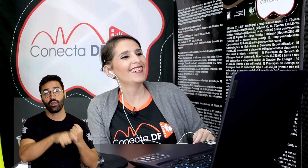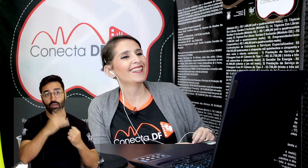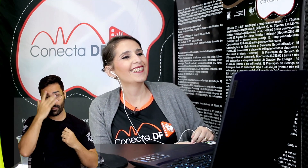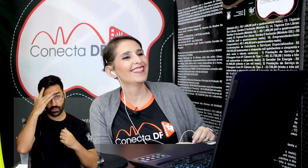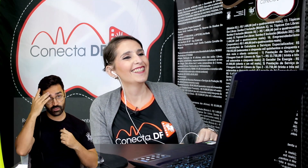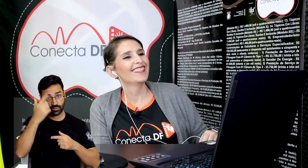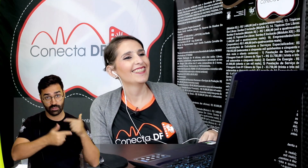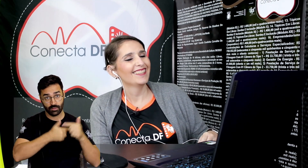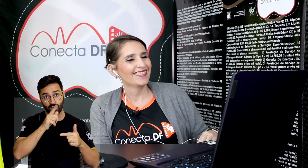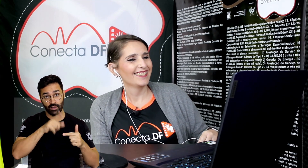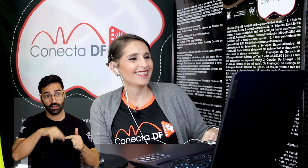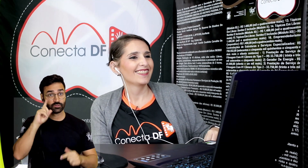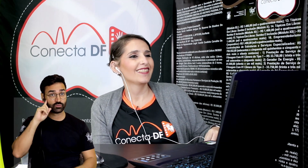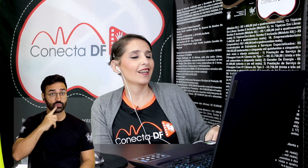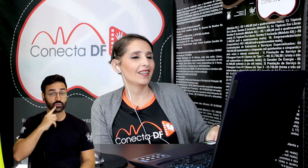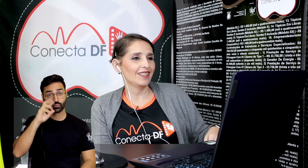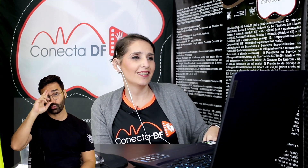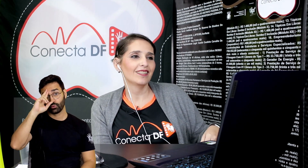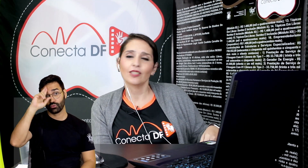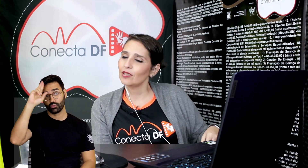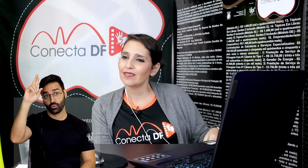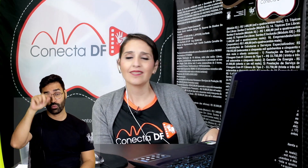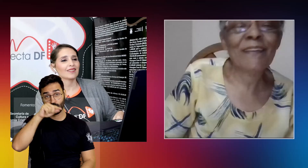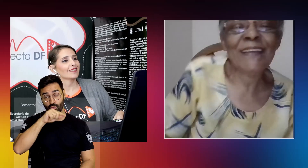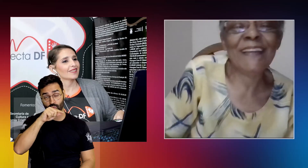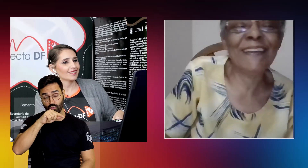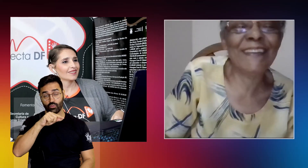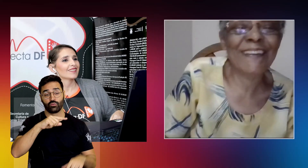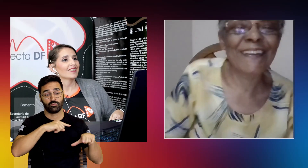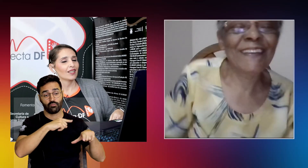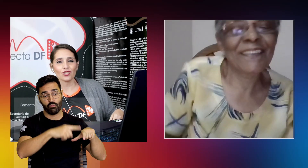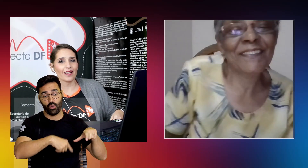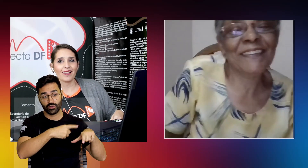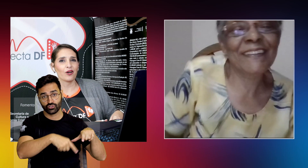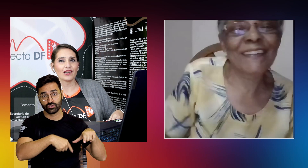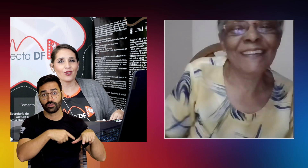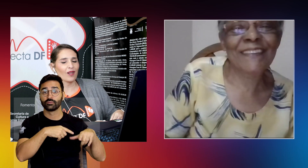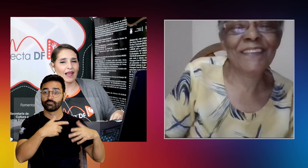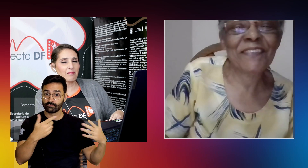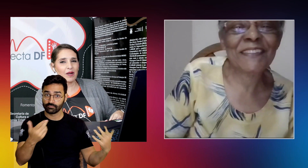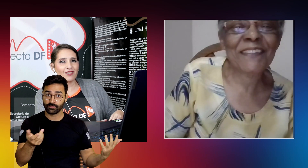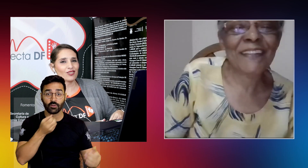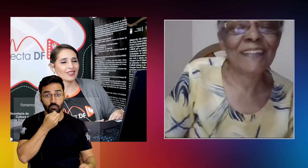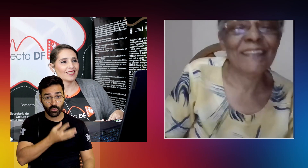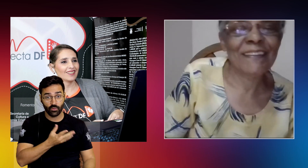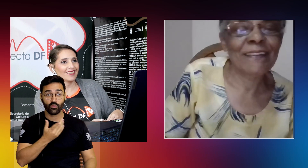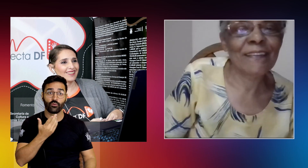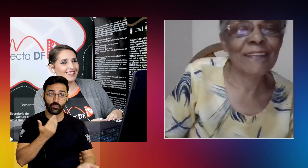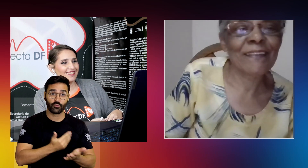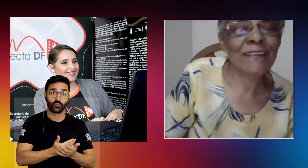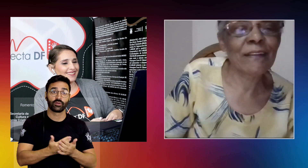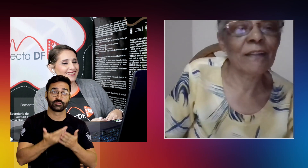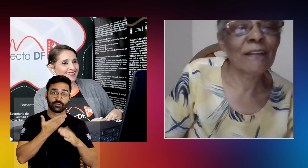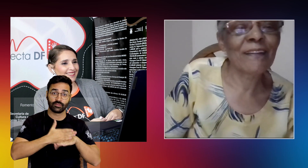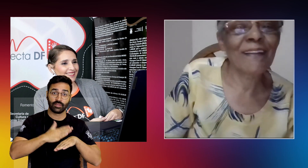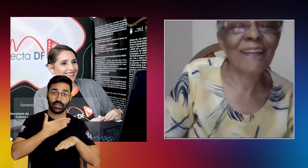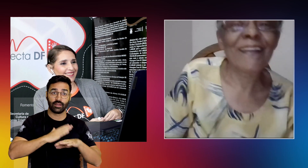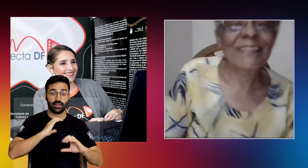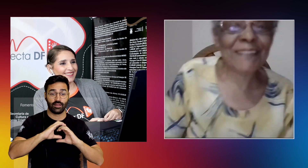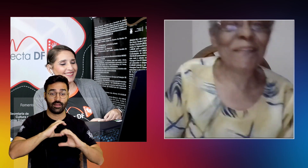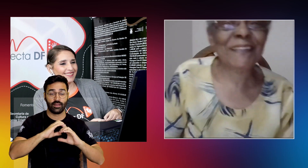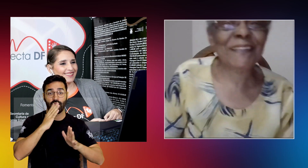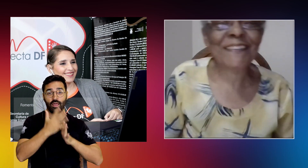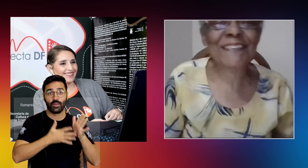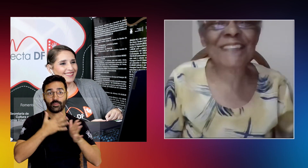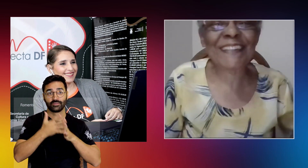o dono da borracharia. Aí minha filha Aí. falou, mãe... Já é a hora de vai colocar fazer... em prática. Sim,